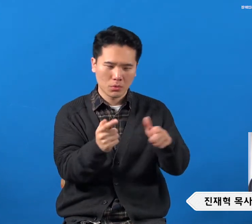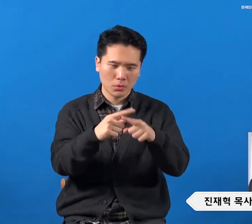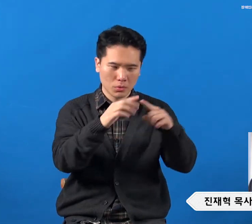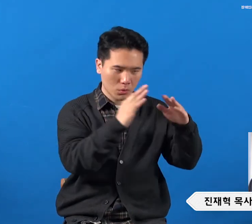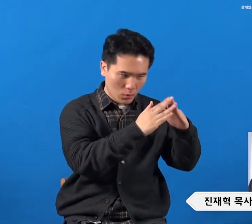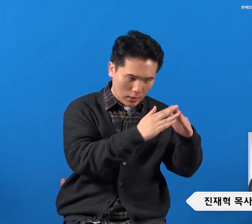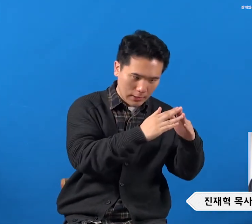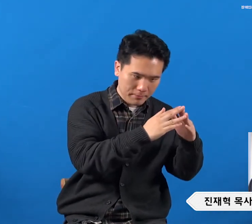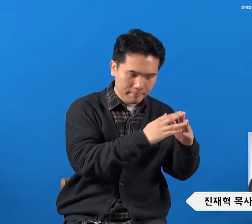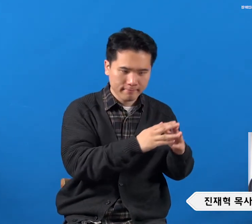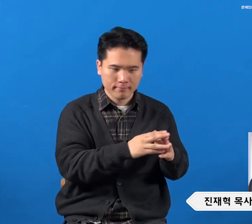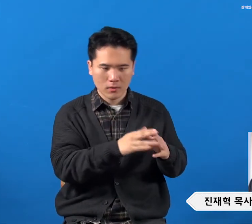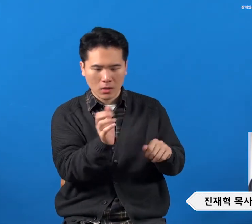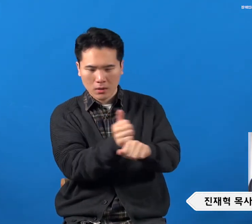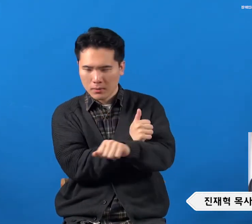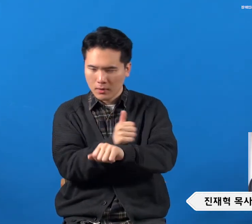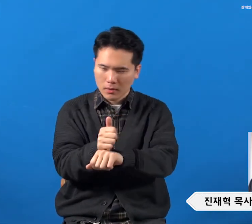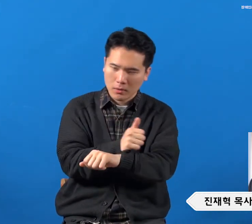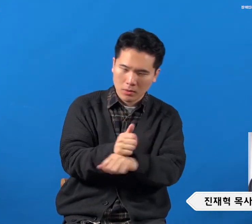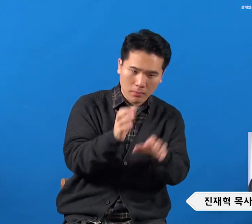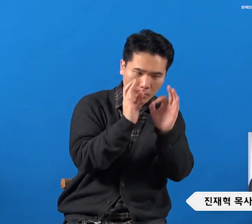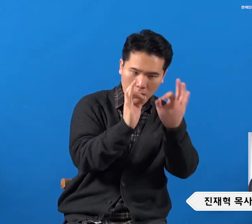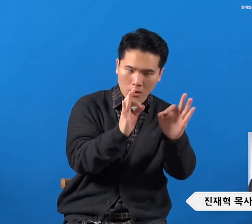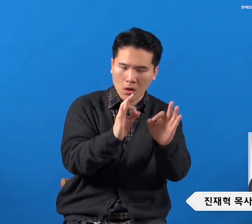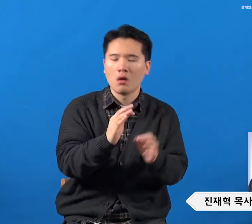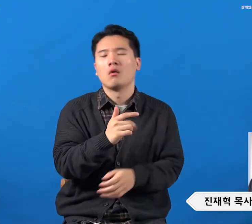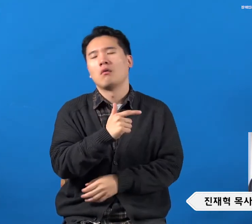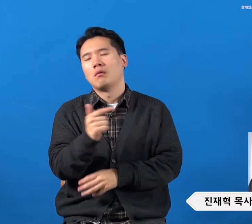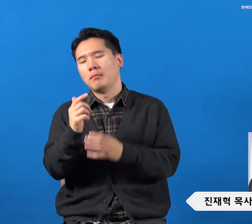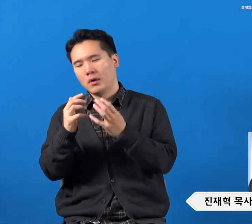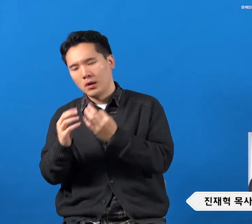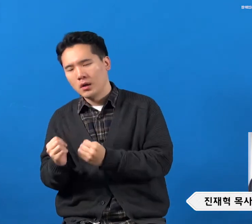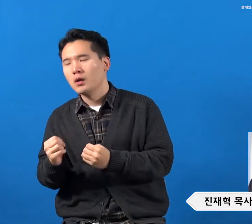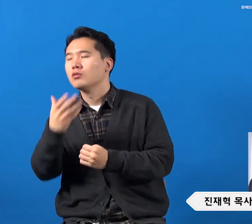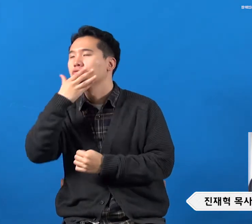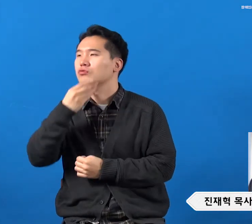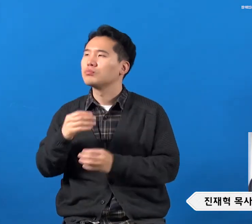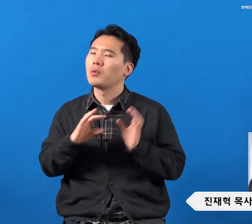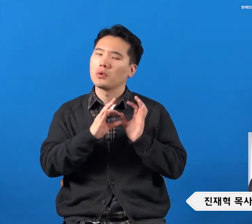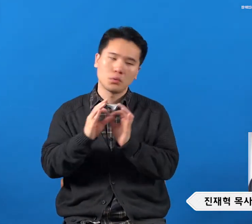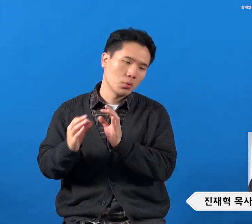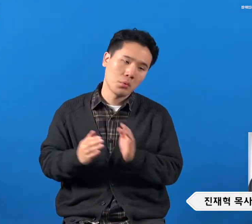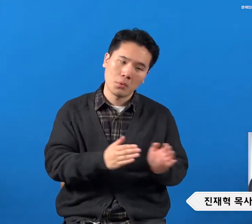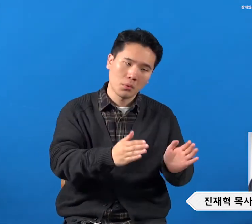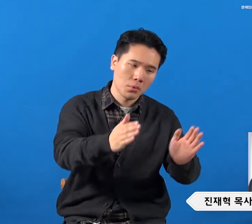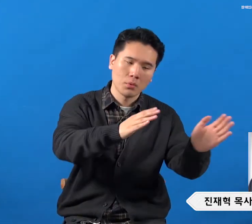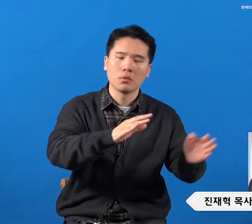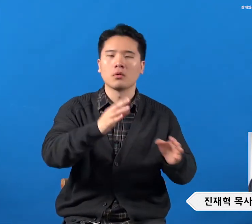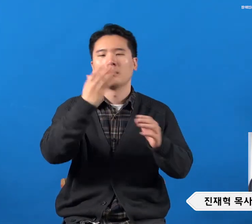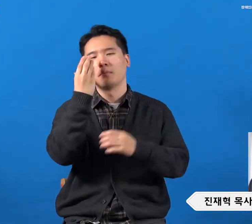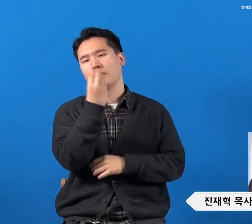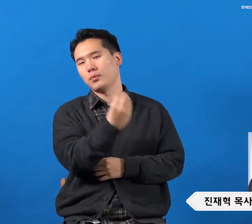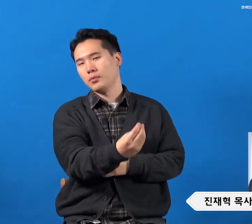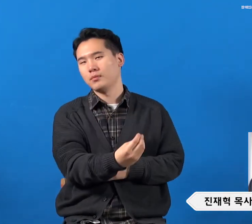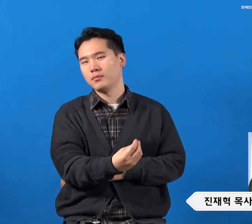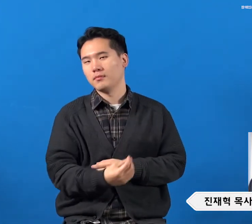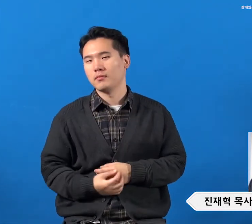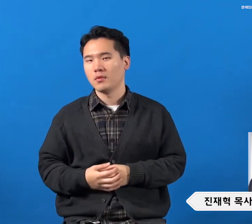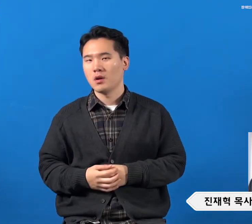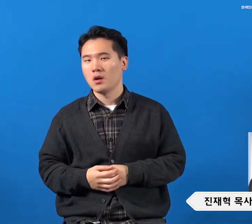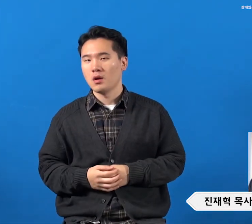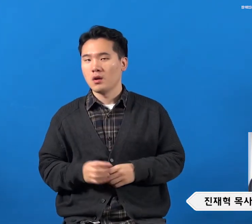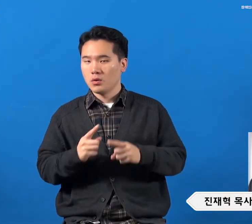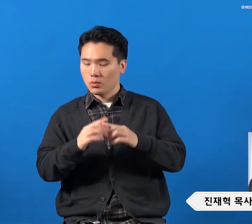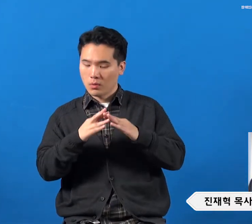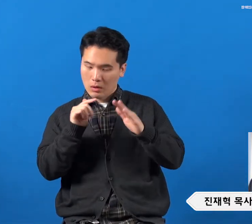돌아보니 얼마나 축복의 통로가 되는 모습이 보이는지 모릅니다. 교회에 갈 때마다 보니 한 번도